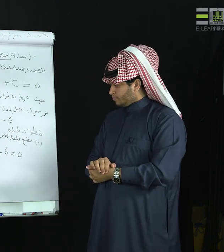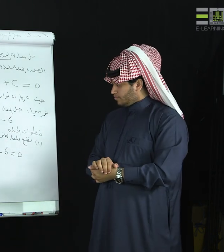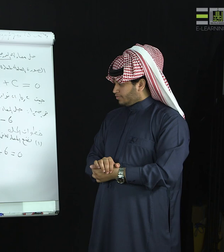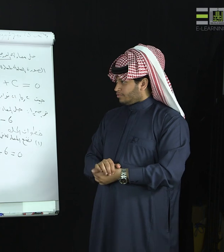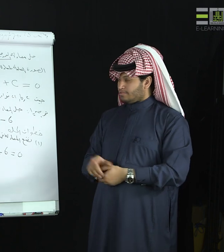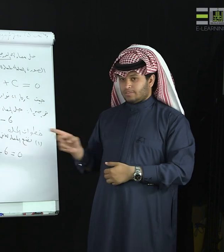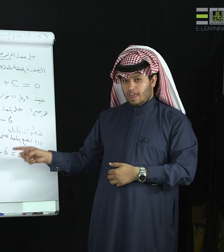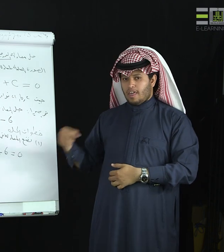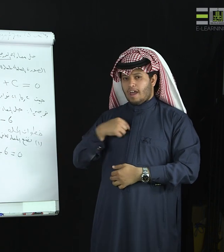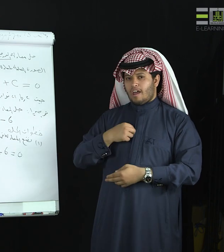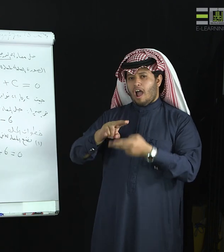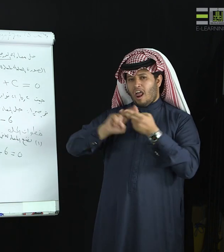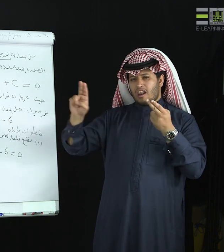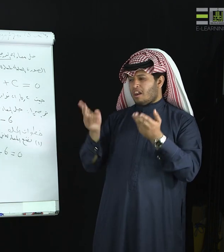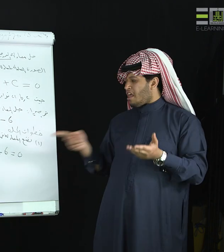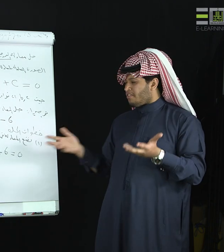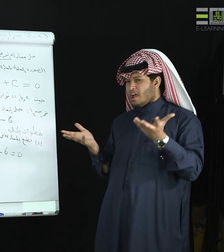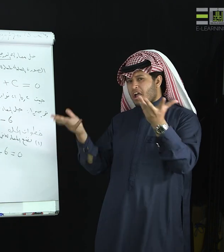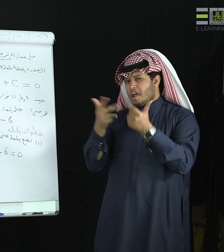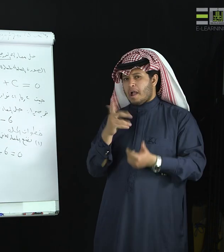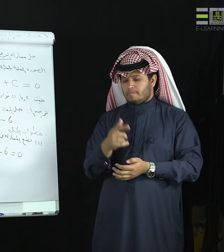نحلل هذا المقدار.